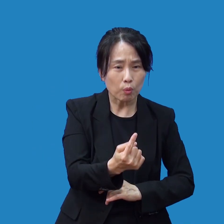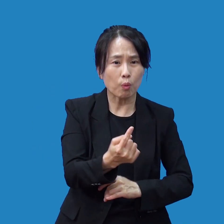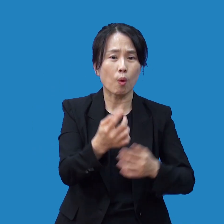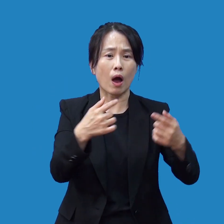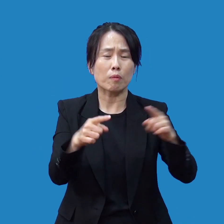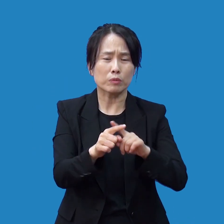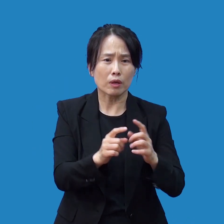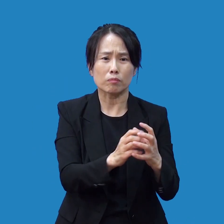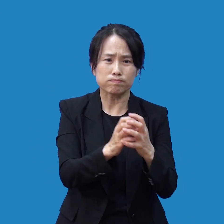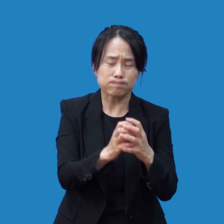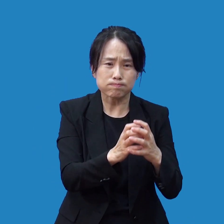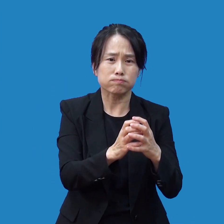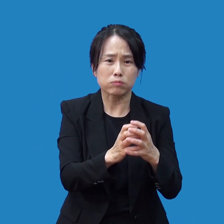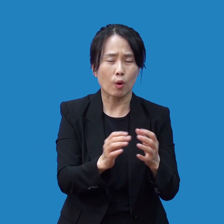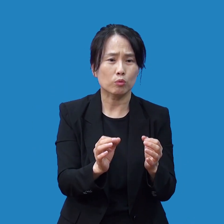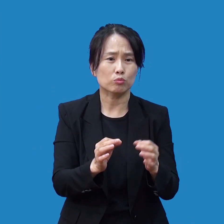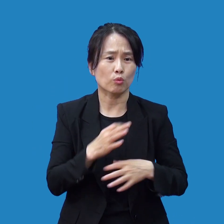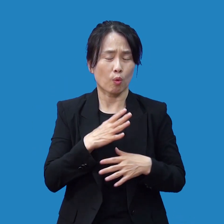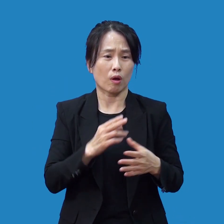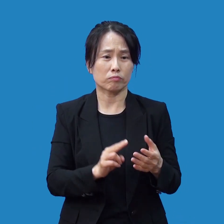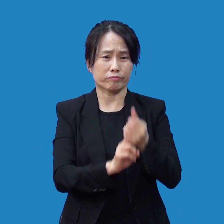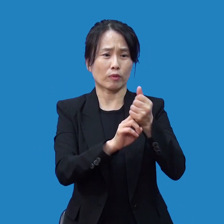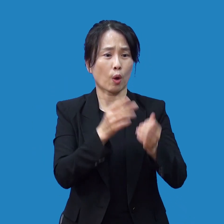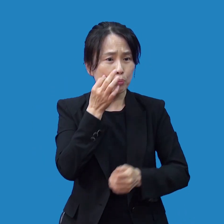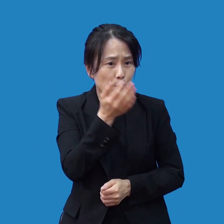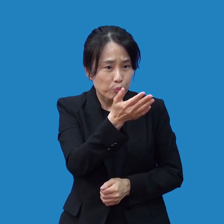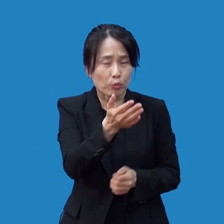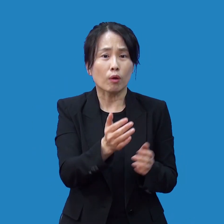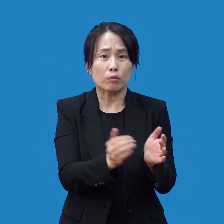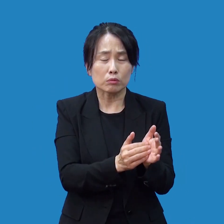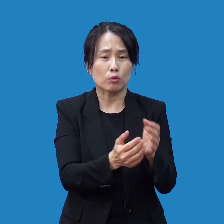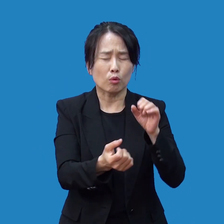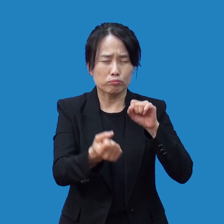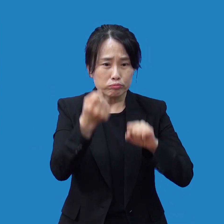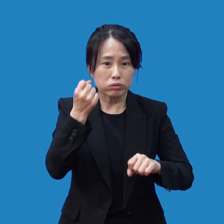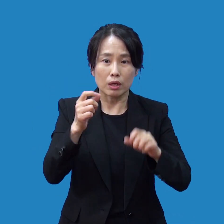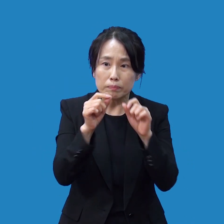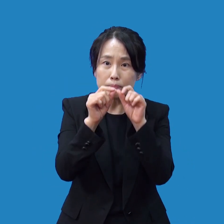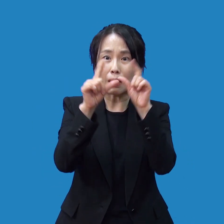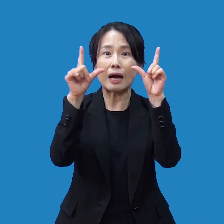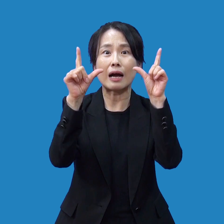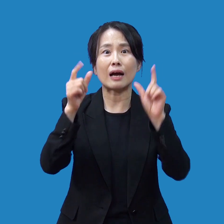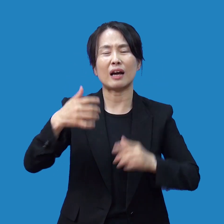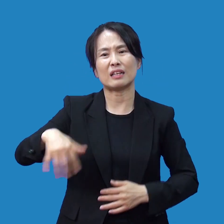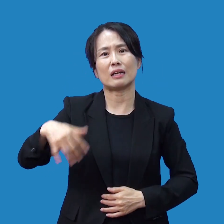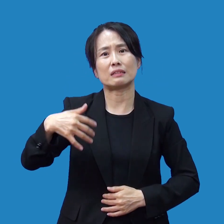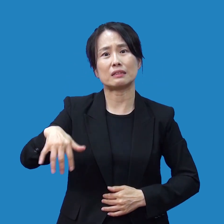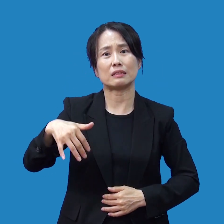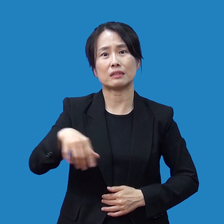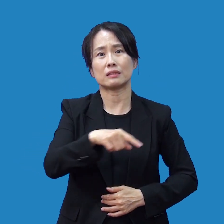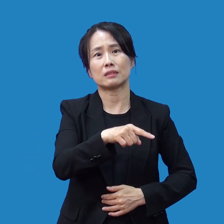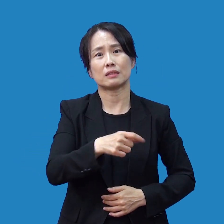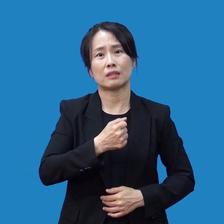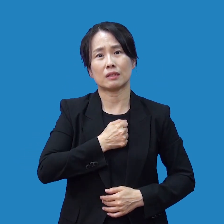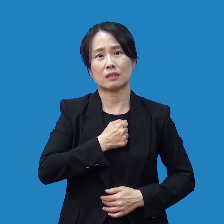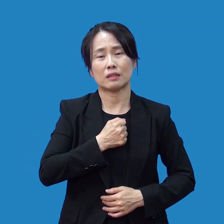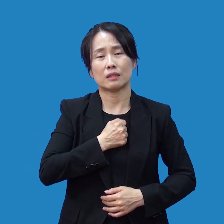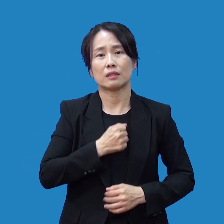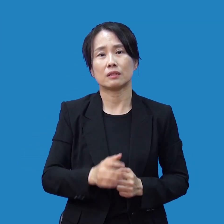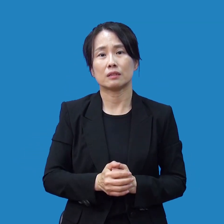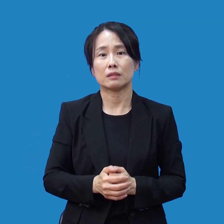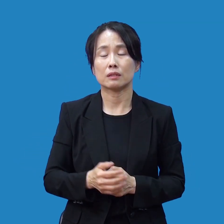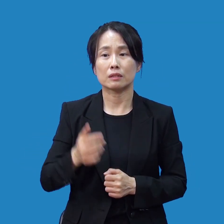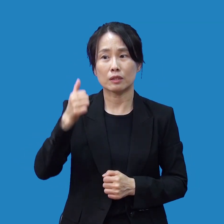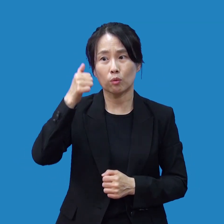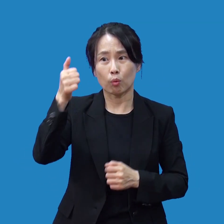함께 하셨고 놀라운 일을 행하셨는데도 불구하고 깨닫지를 못했던 겁니다. 그런데 오늘 오순절